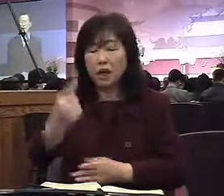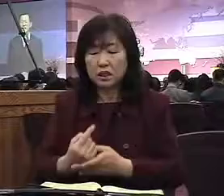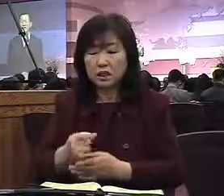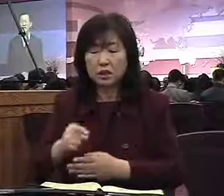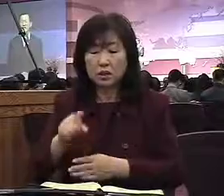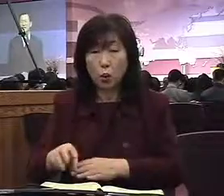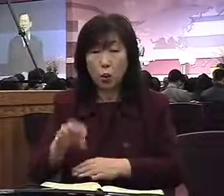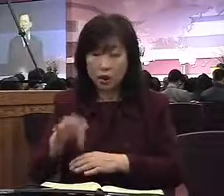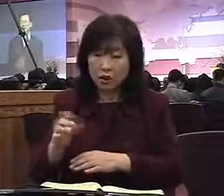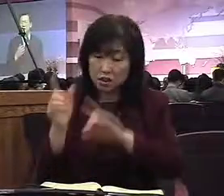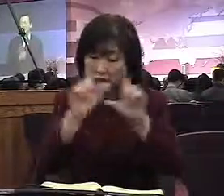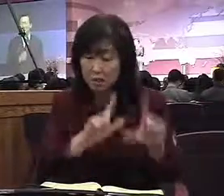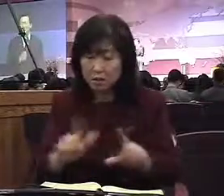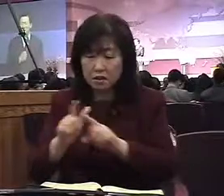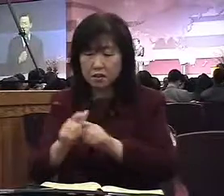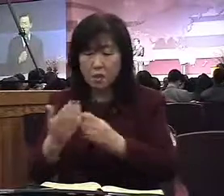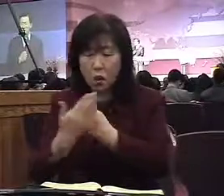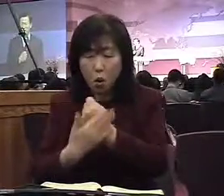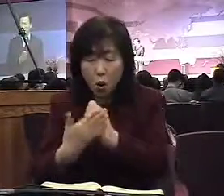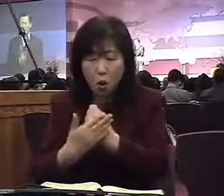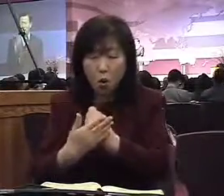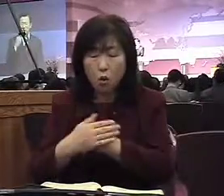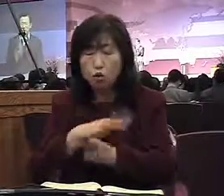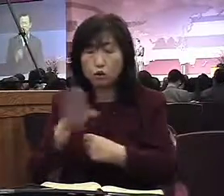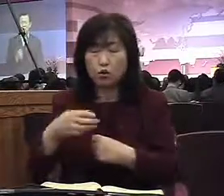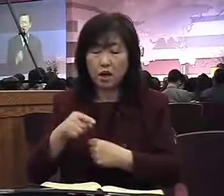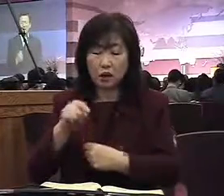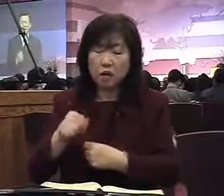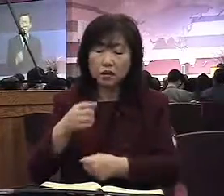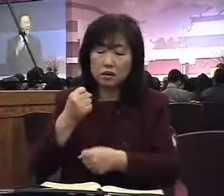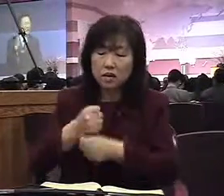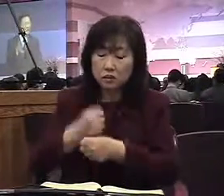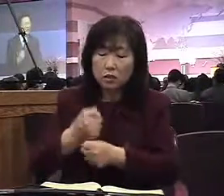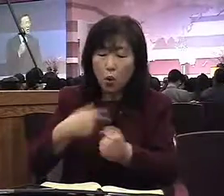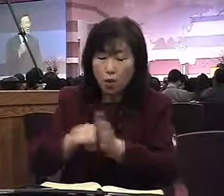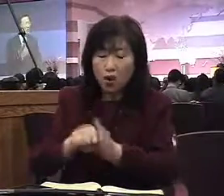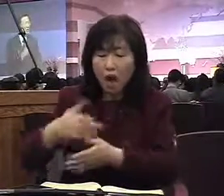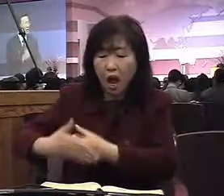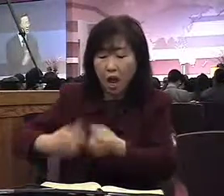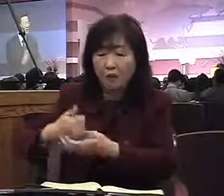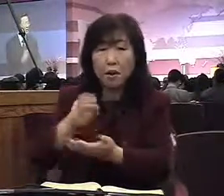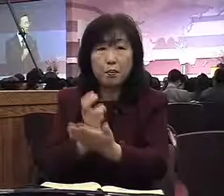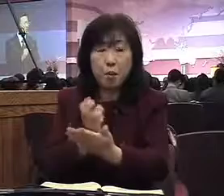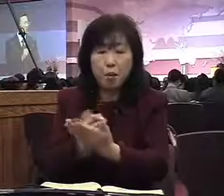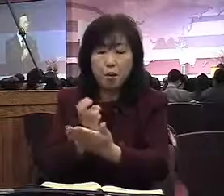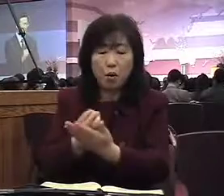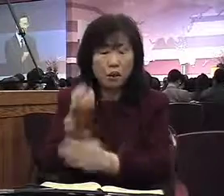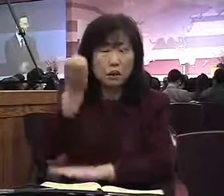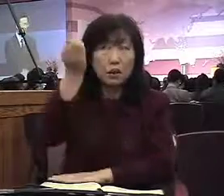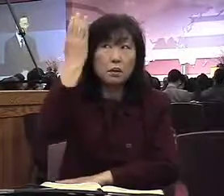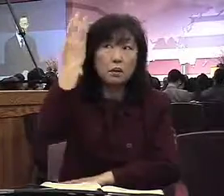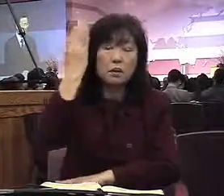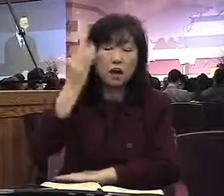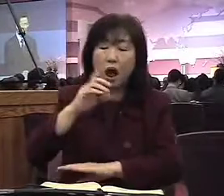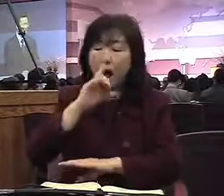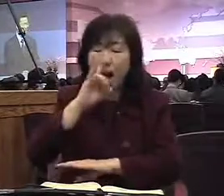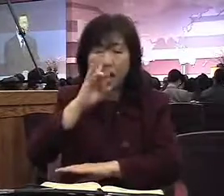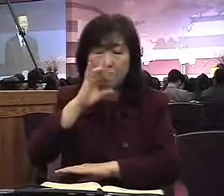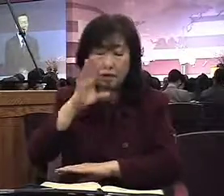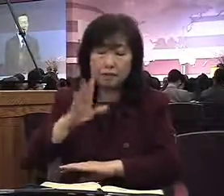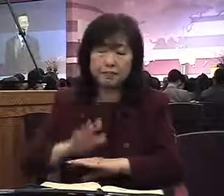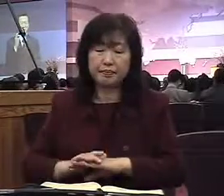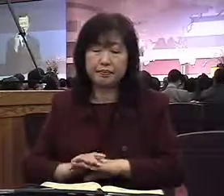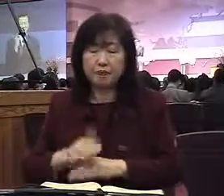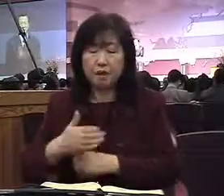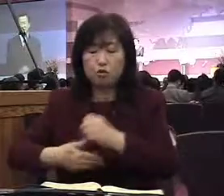우리에게 주신 은혜를 우리의 것으로 삼기를 원한다. 주님의 말씀, 하나님의 법을 잊어버려서는 안 되겠다는 겁니다.